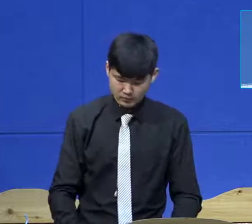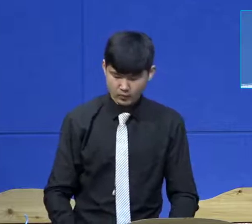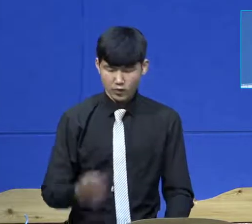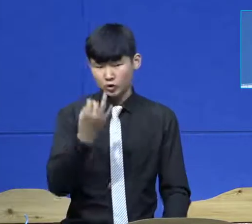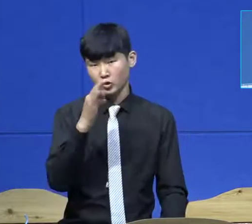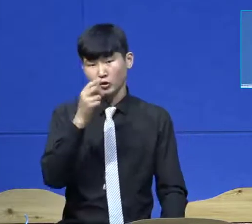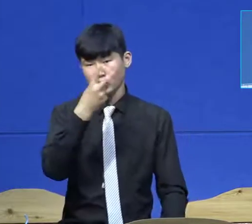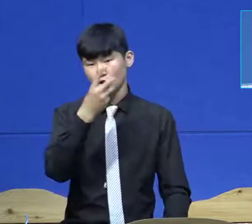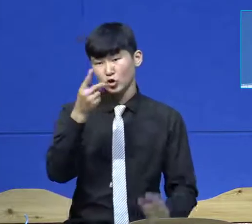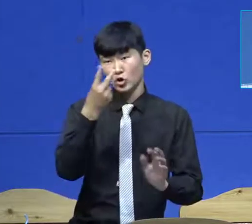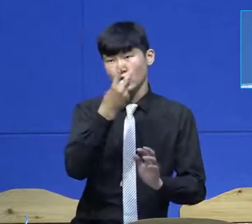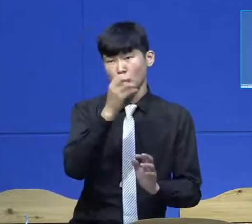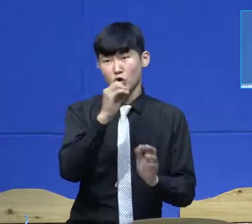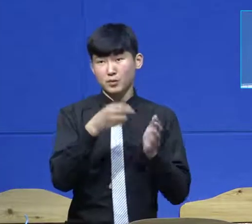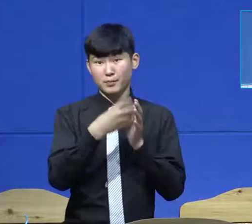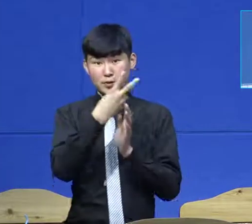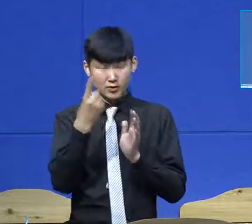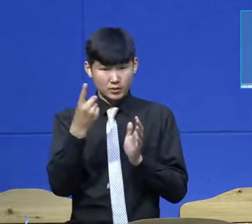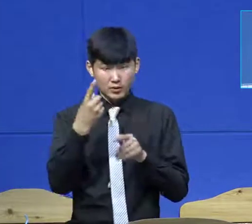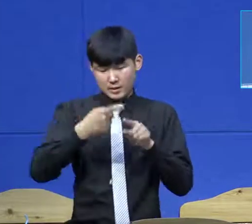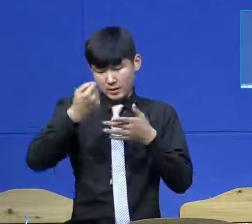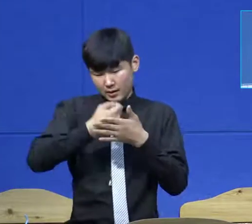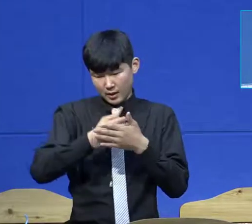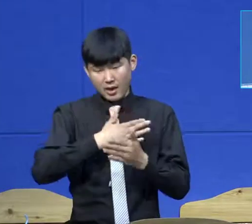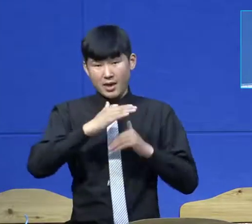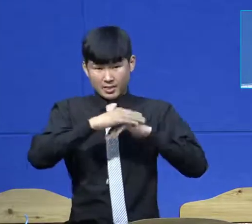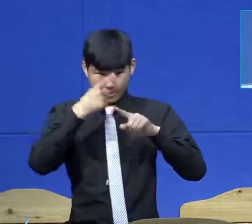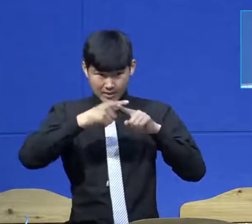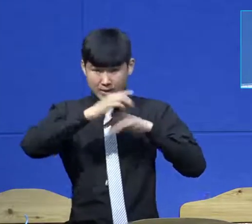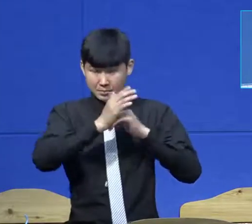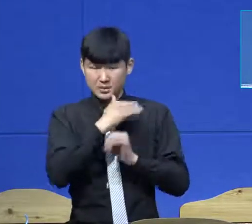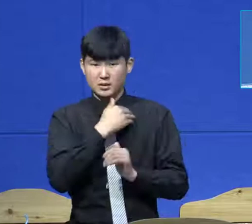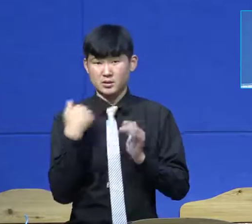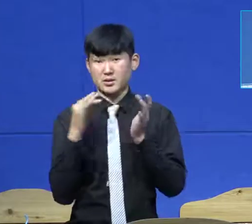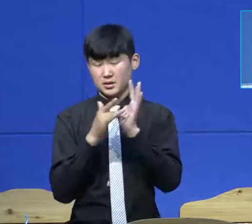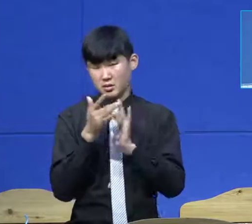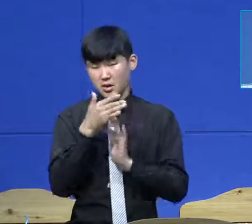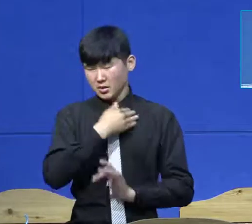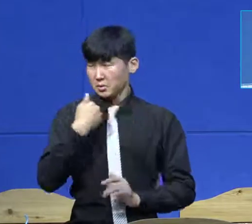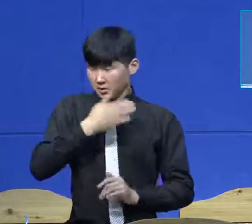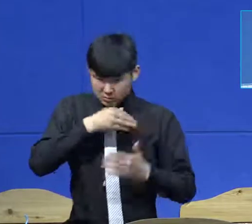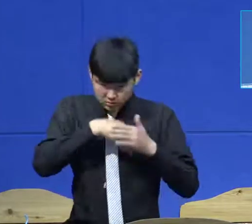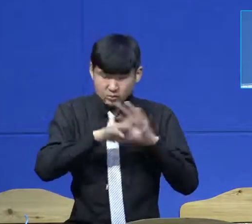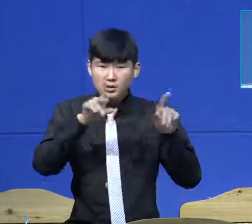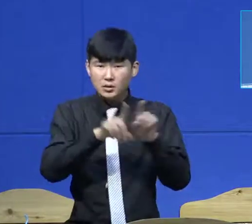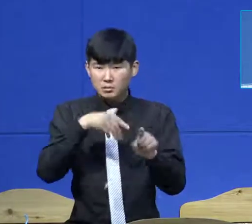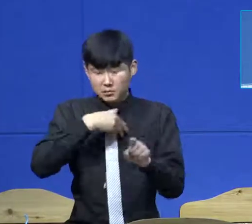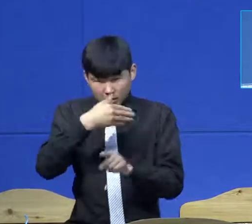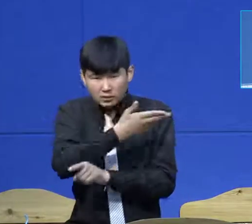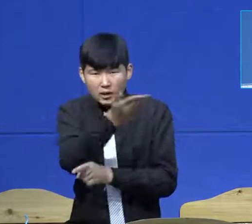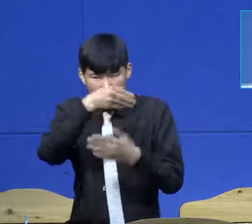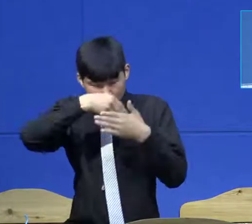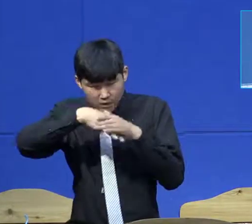Йохан 20:21 дээр дахин амьдсан эзэн Есүс шавнартаа эцэг намааг илгээсний адил би бас та нарыг